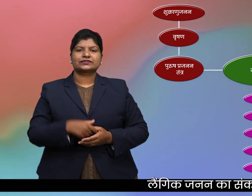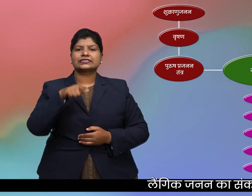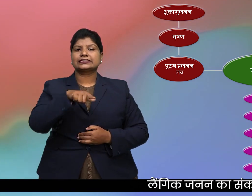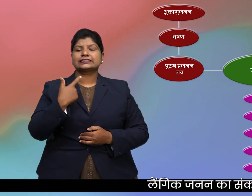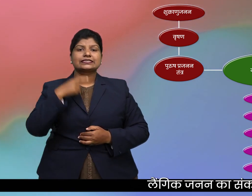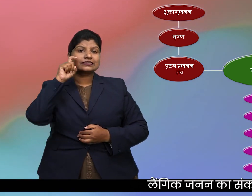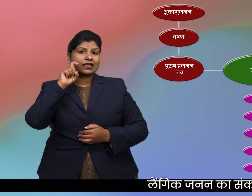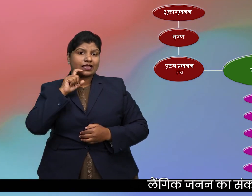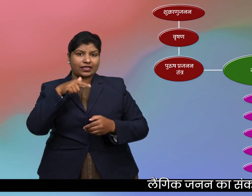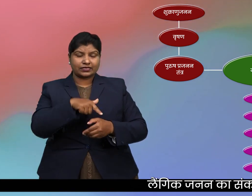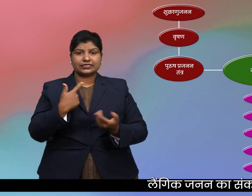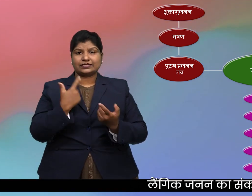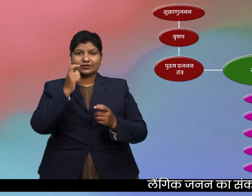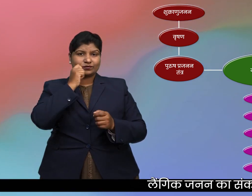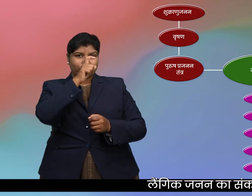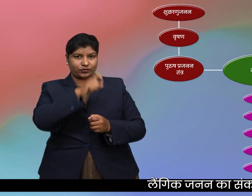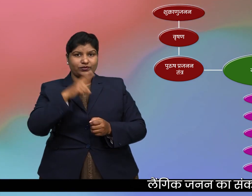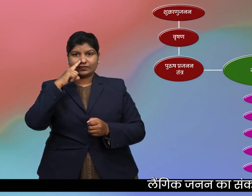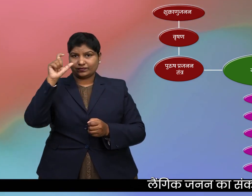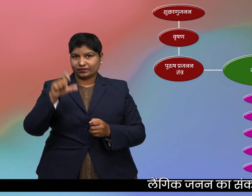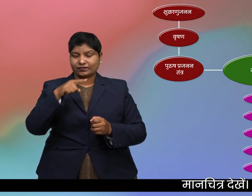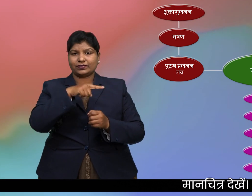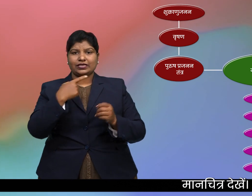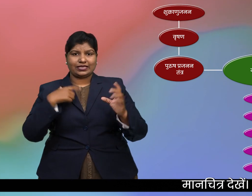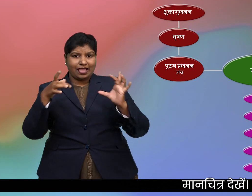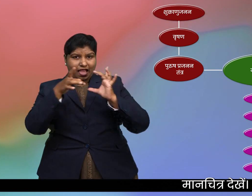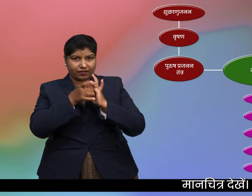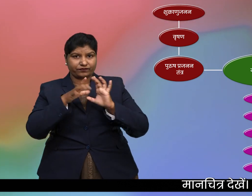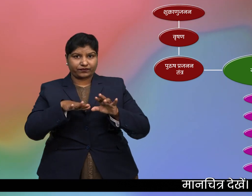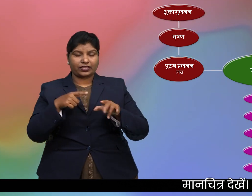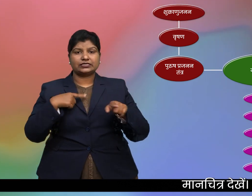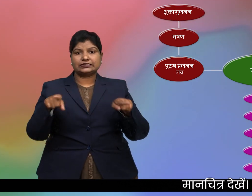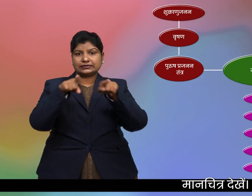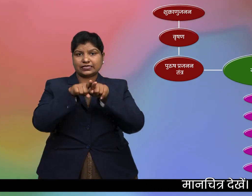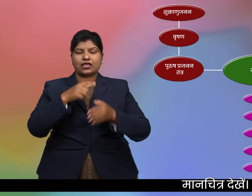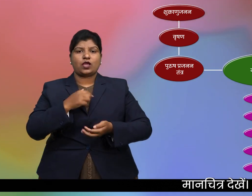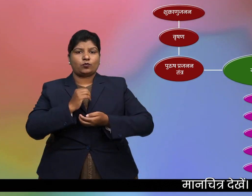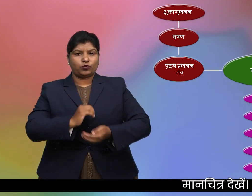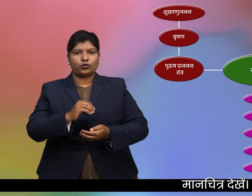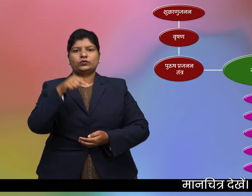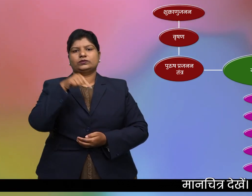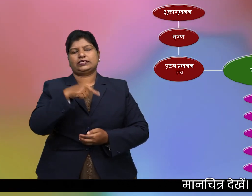लैंगिक जनन का संकल्पन मानचित्र देखें।